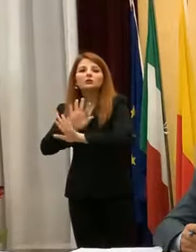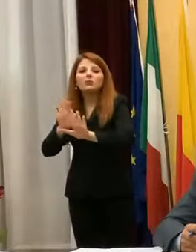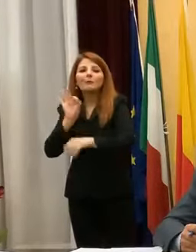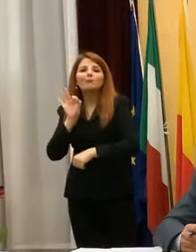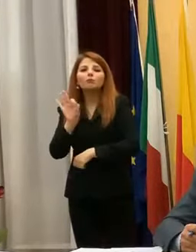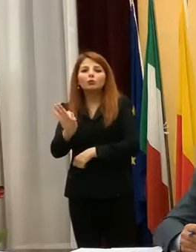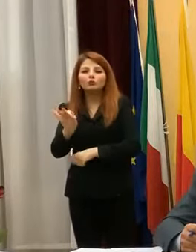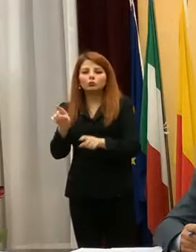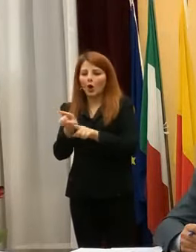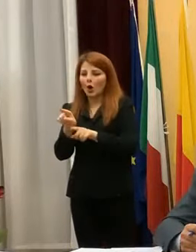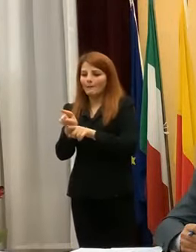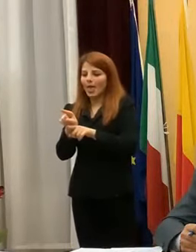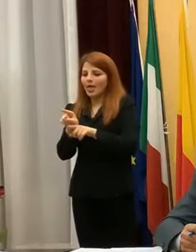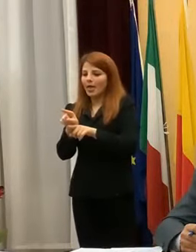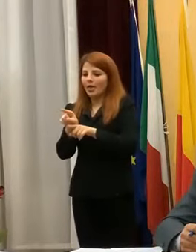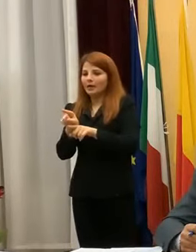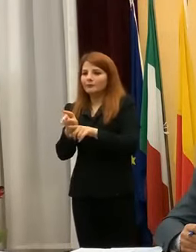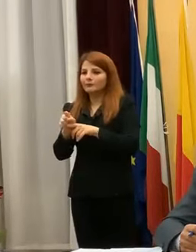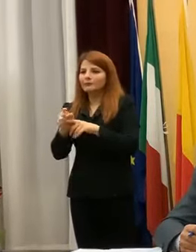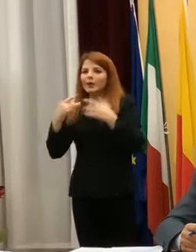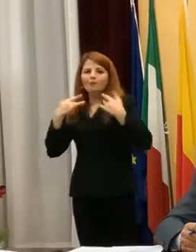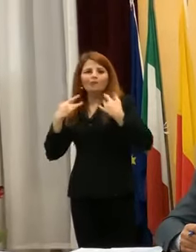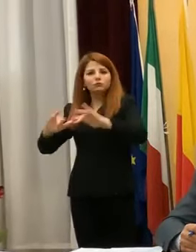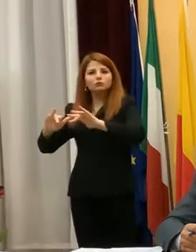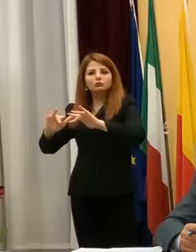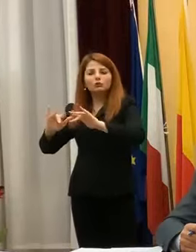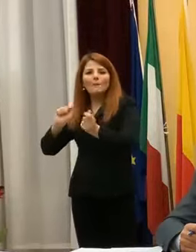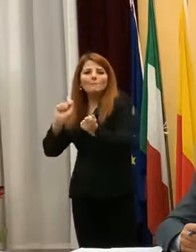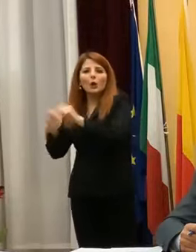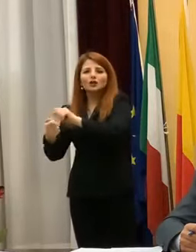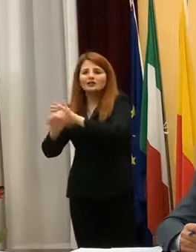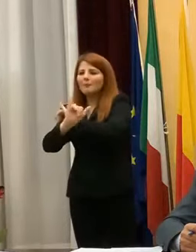Noi invece continuiamo ad essere dei sognatori.